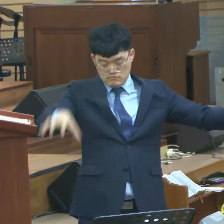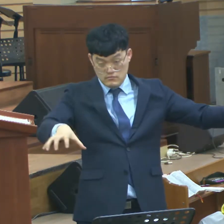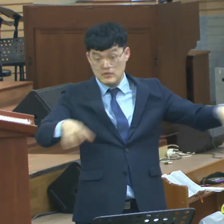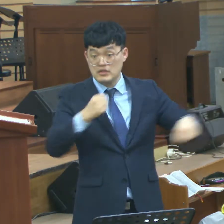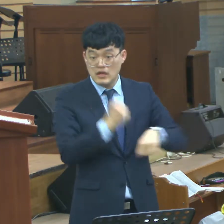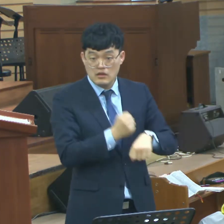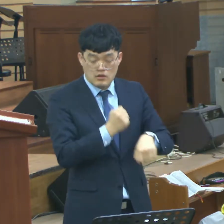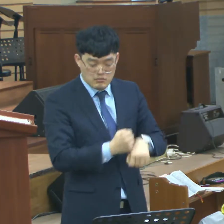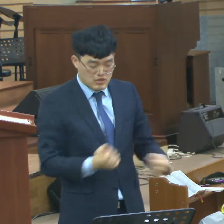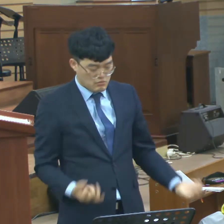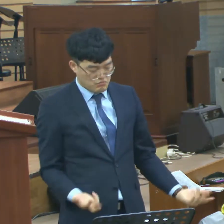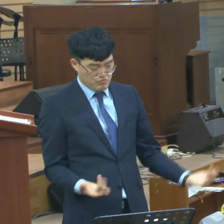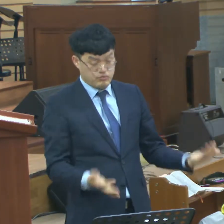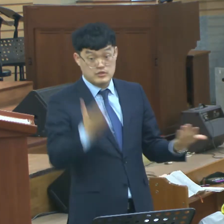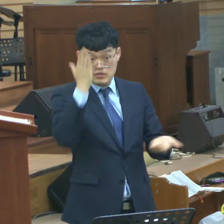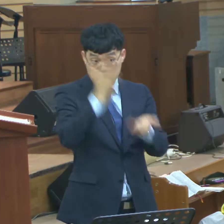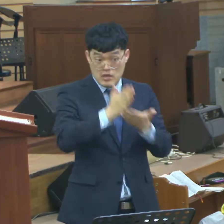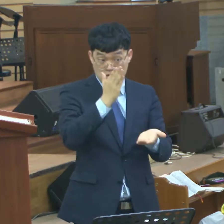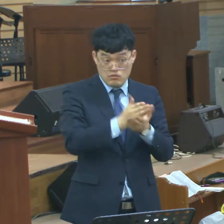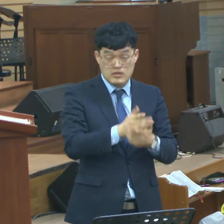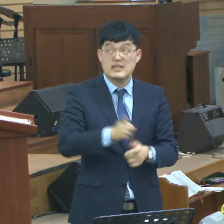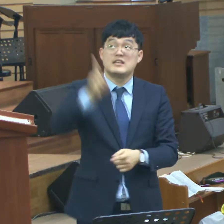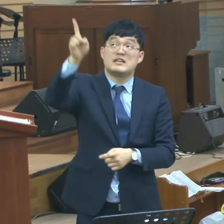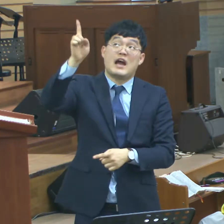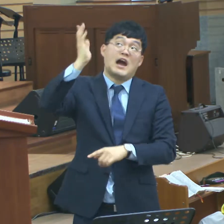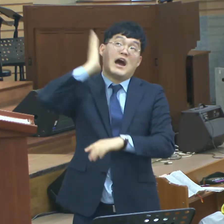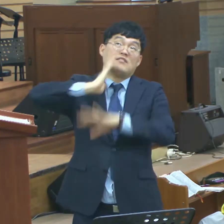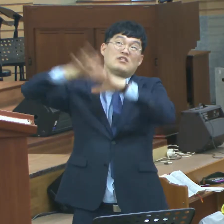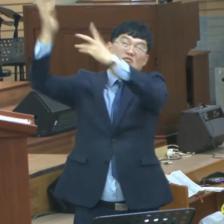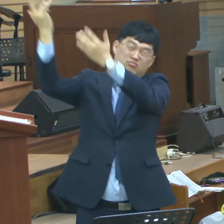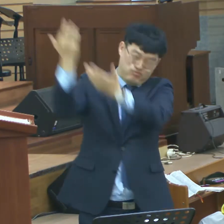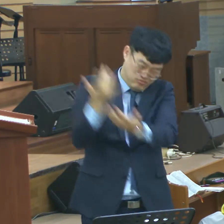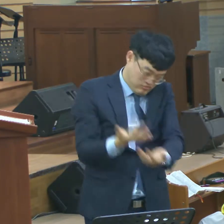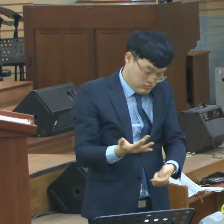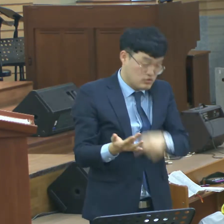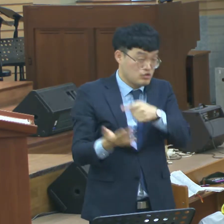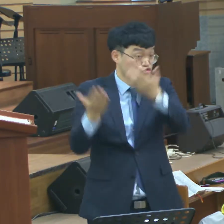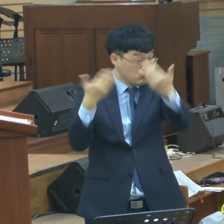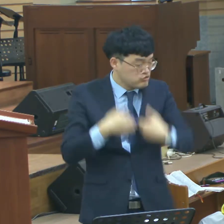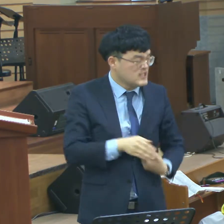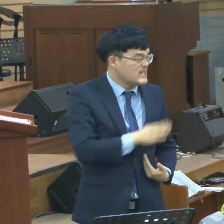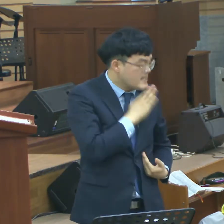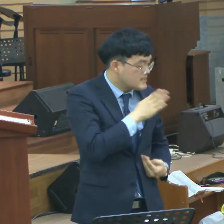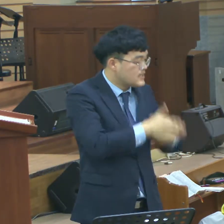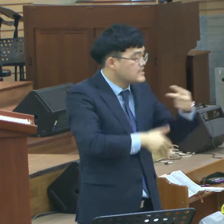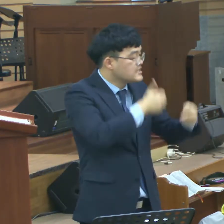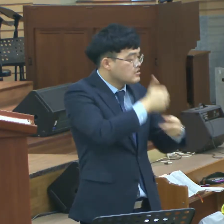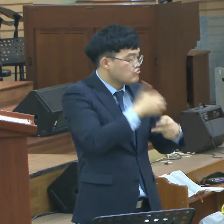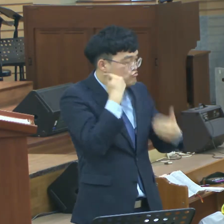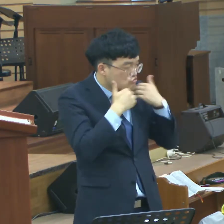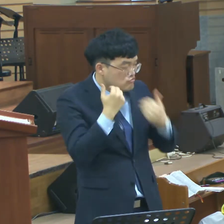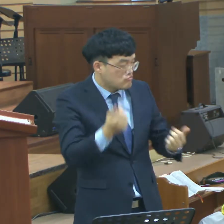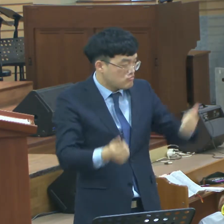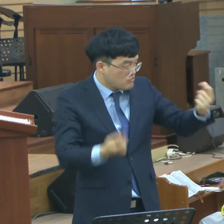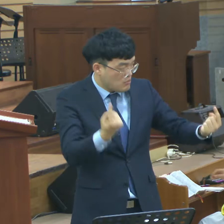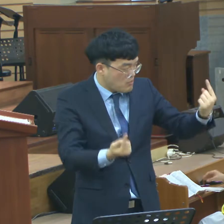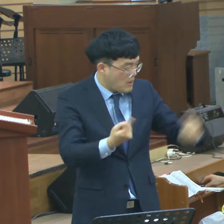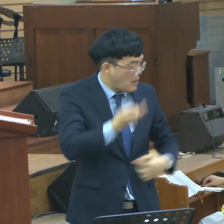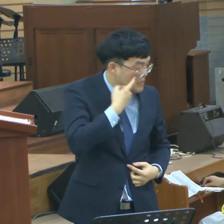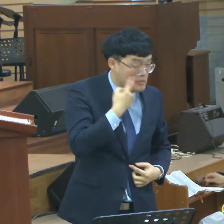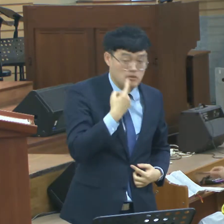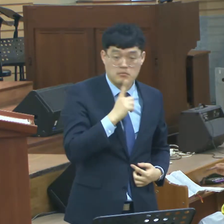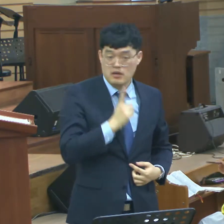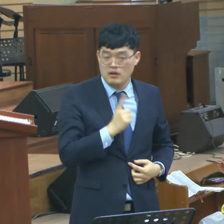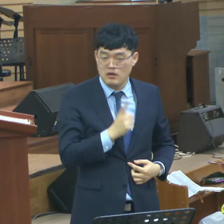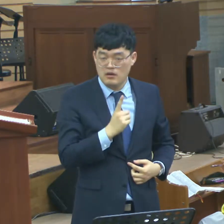밑에서 불 붙이지 말고 위에서 불이 내리면 그 신이 참 신이다 하고 내기를 하는 거죠. 백성들이 좋다고